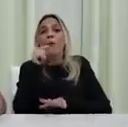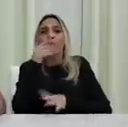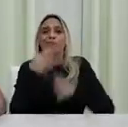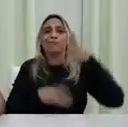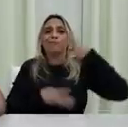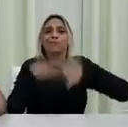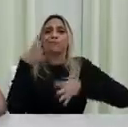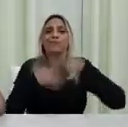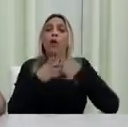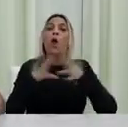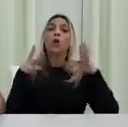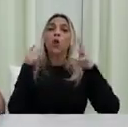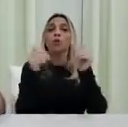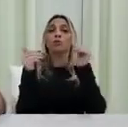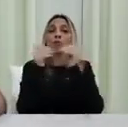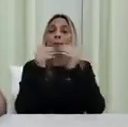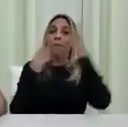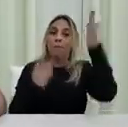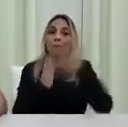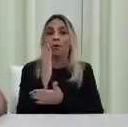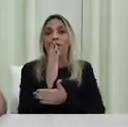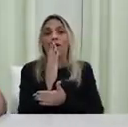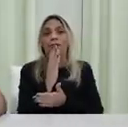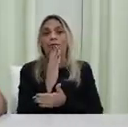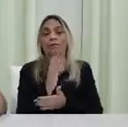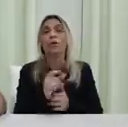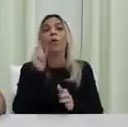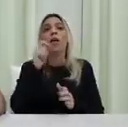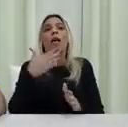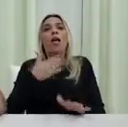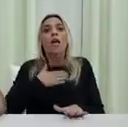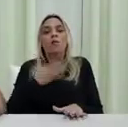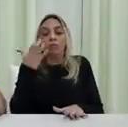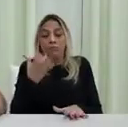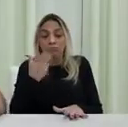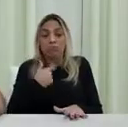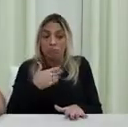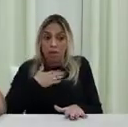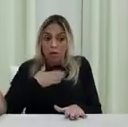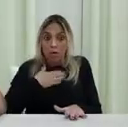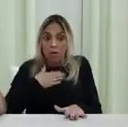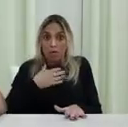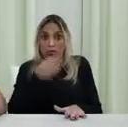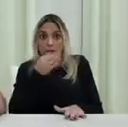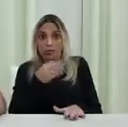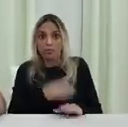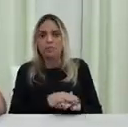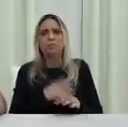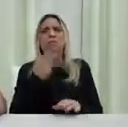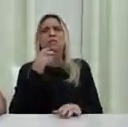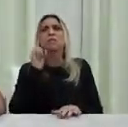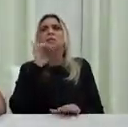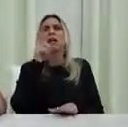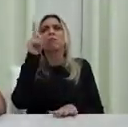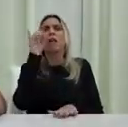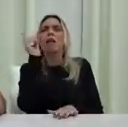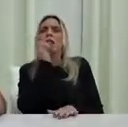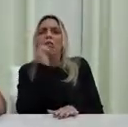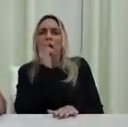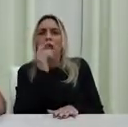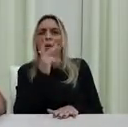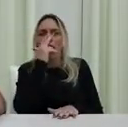interferência possível para os parlamentares, e que é mais importante que seja aprovado. O que eu quero, né, depender de mim? Se eu não me engano, foi aprovado na